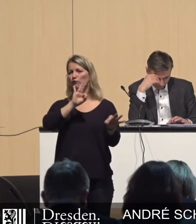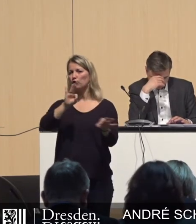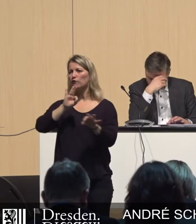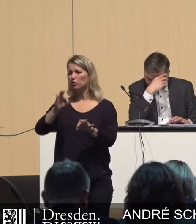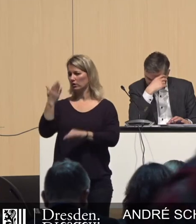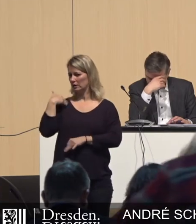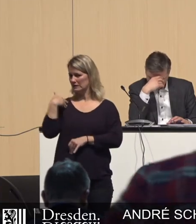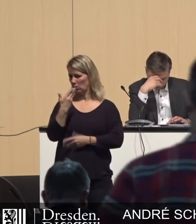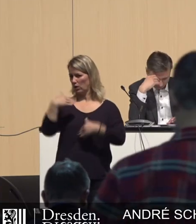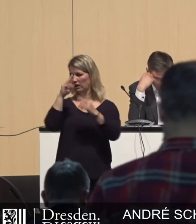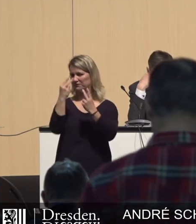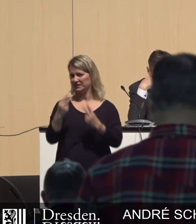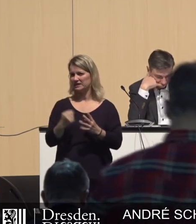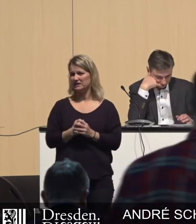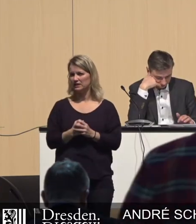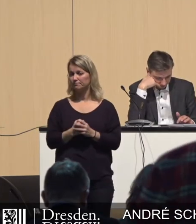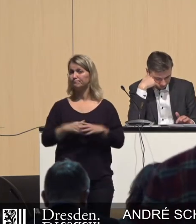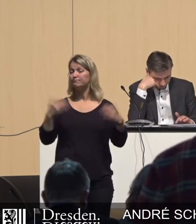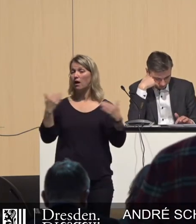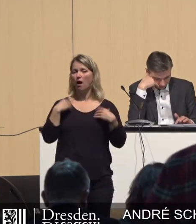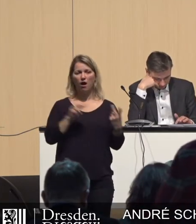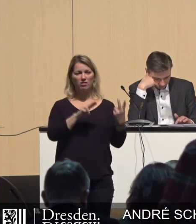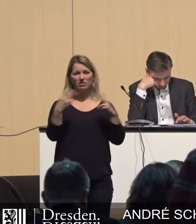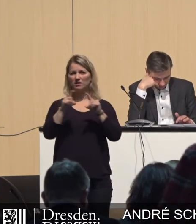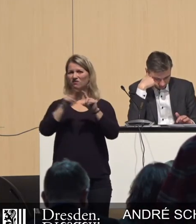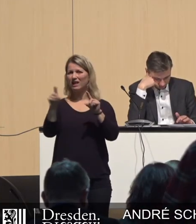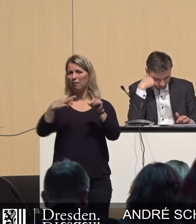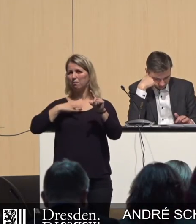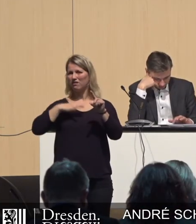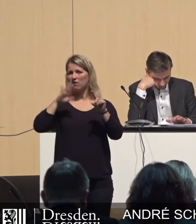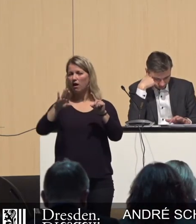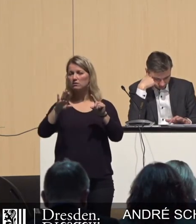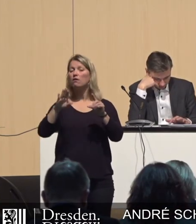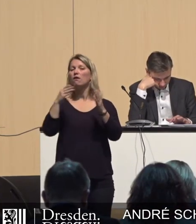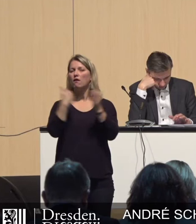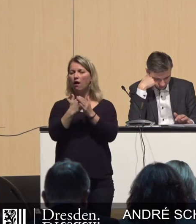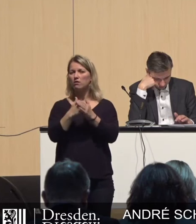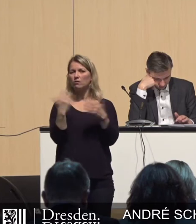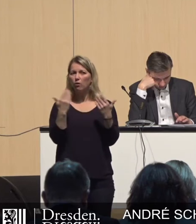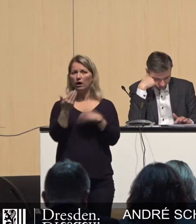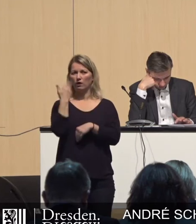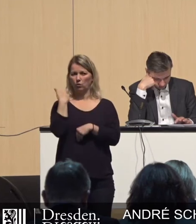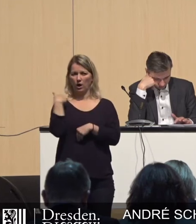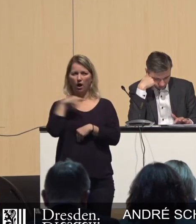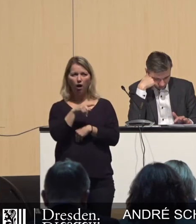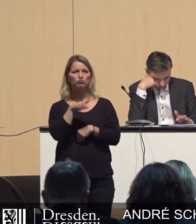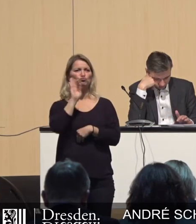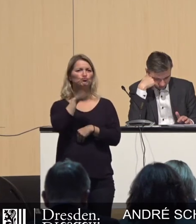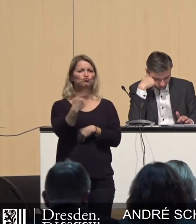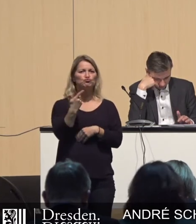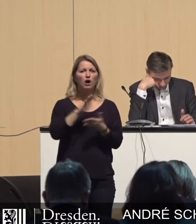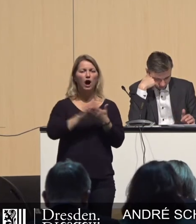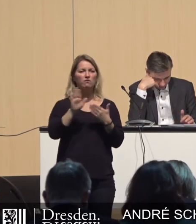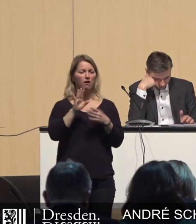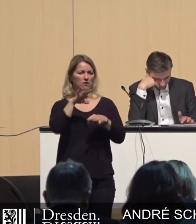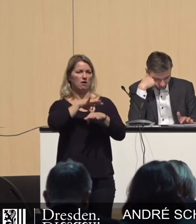gingen diese Privatisierungen zulasten der Menschen, die diese Politik mit steigenden Mieten oder überlasteten